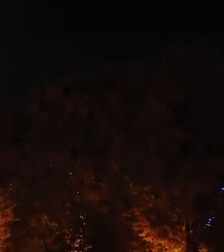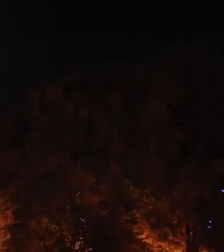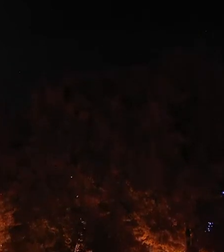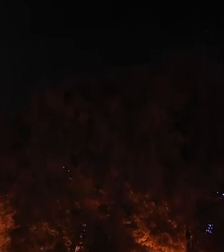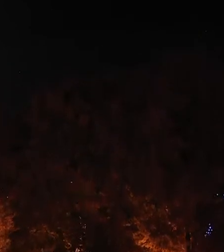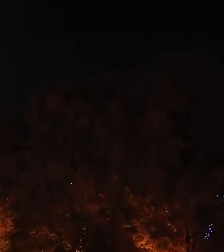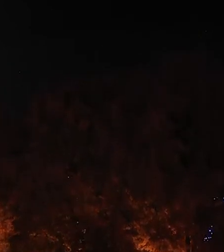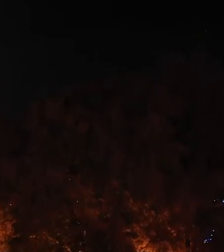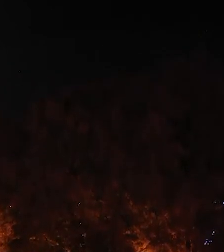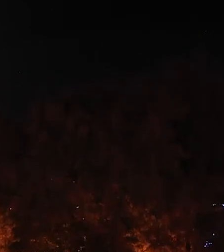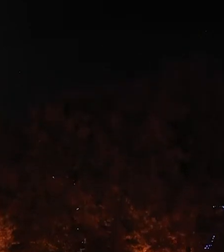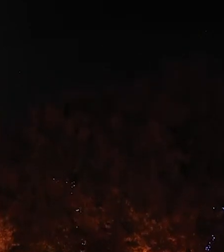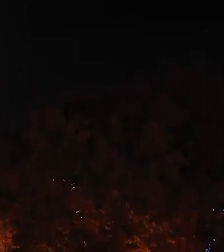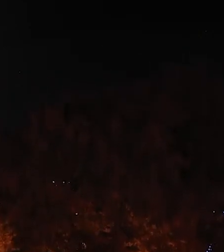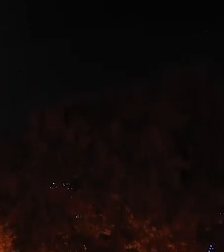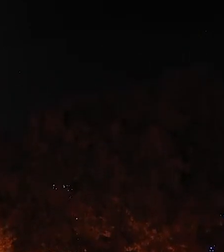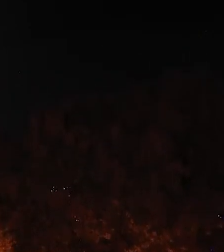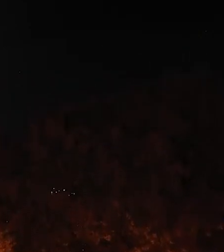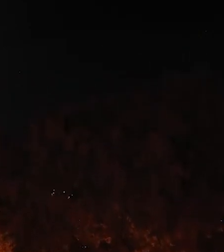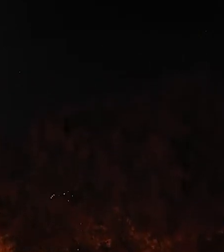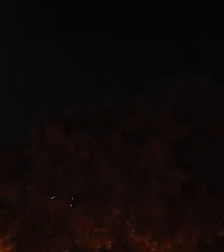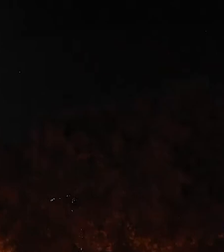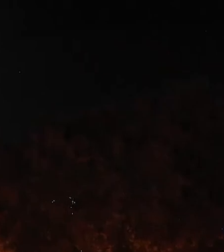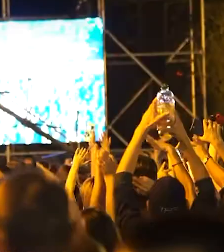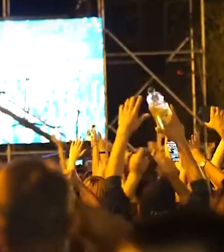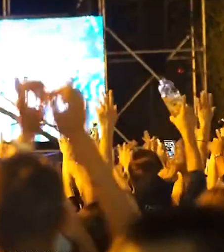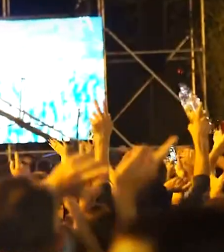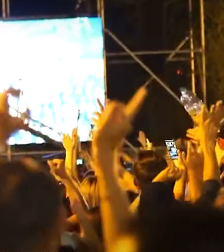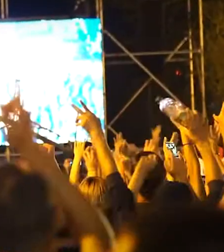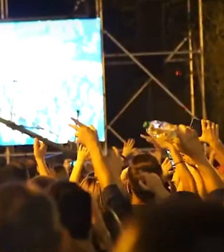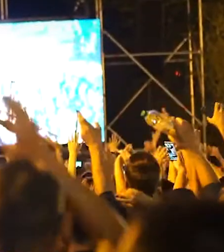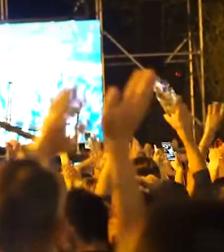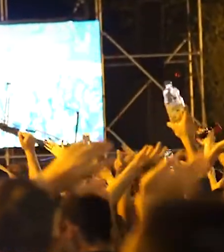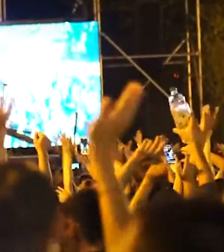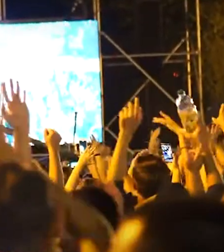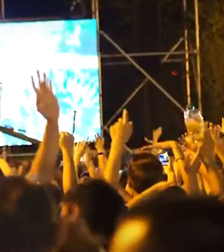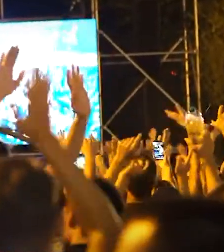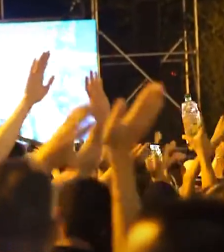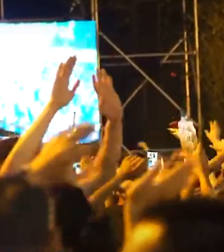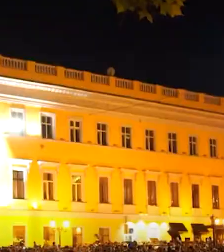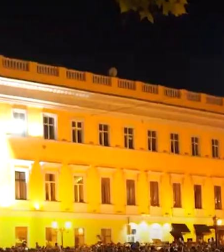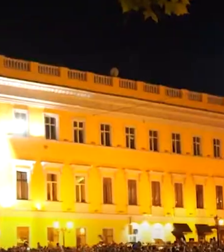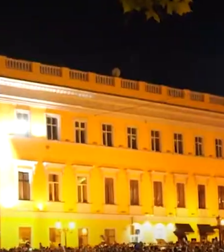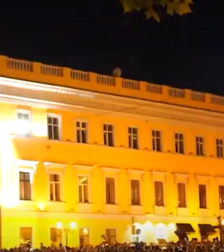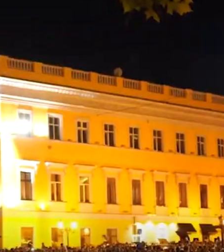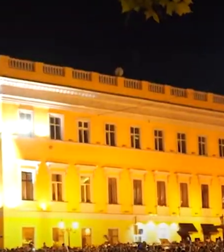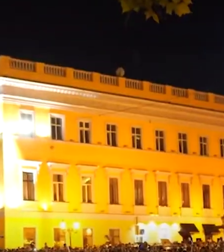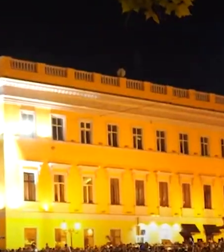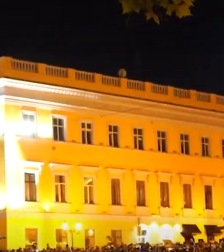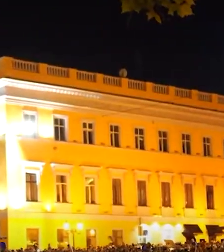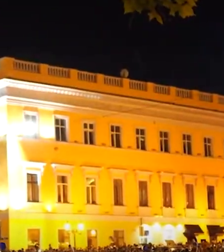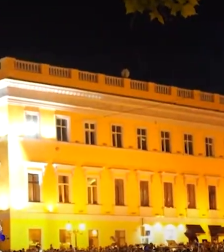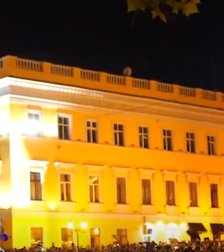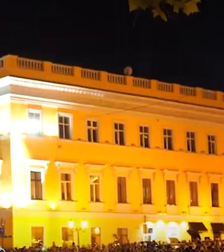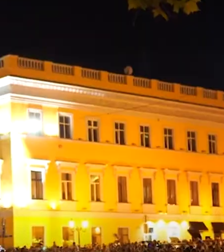Довіряй лікарям. В Одеській мерії прилетіло від всіх за антикарантинне святкування Дня міста пізно ввечері 2 вересня. Кілька десятків тисяч одеситів